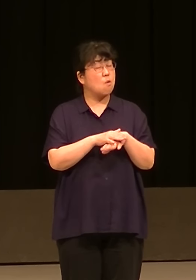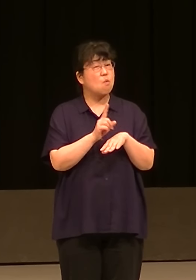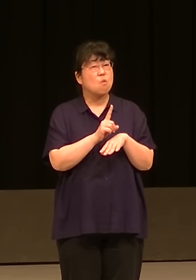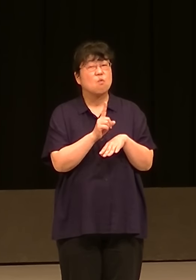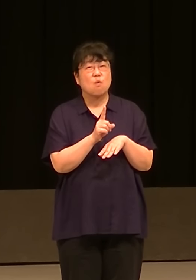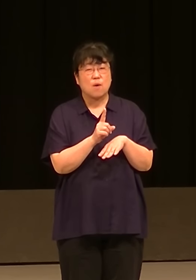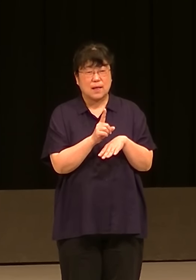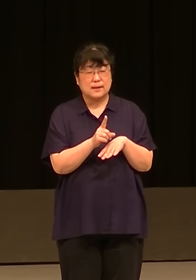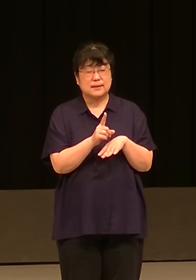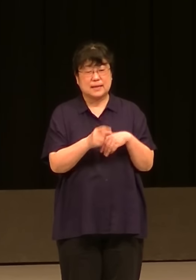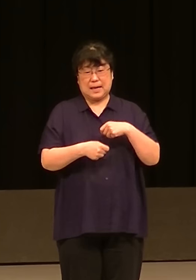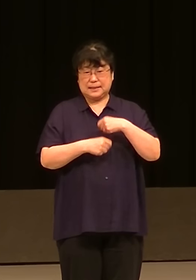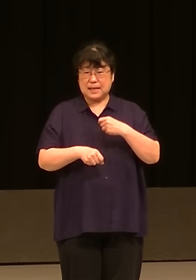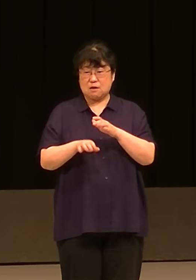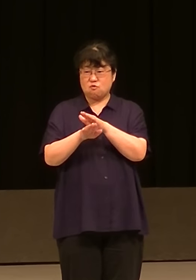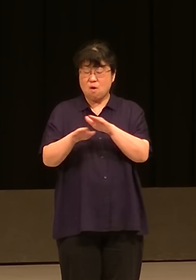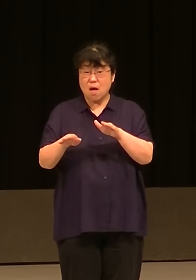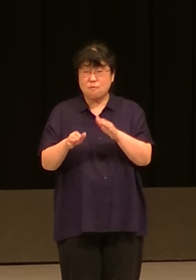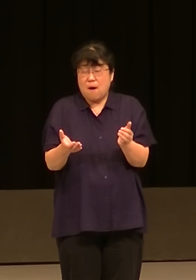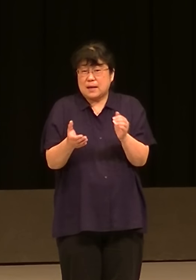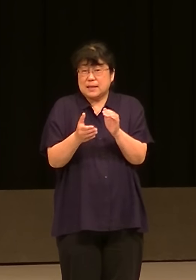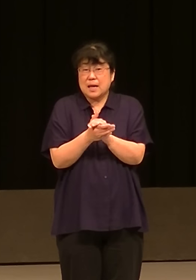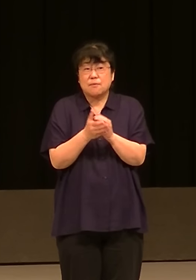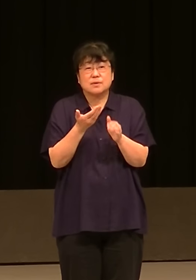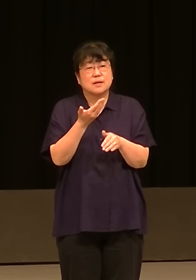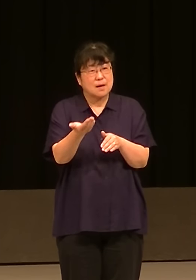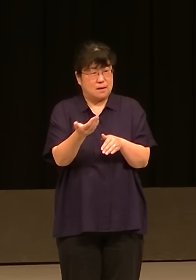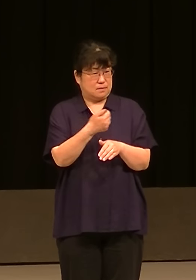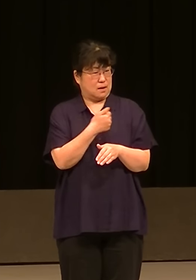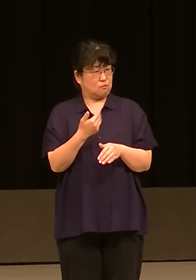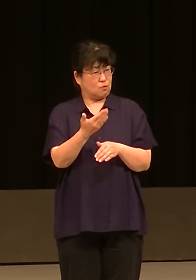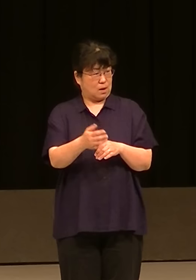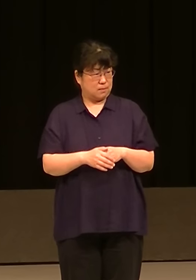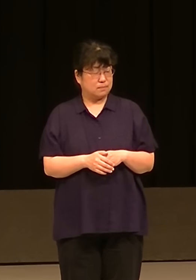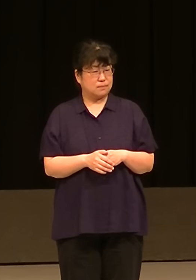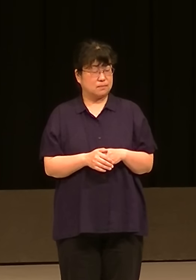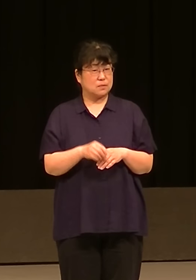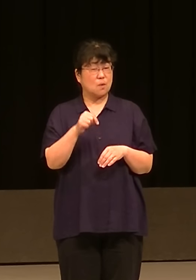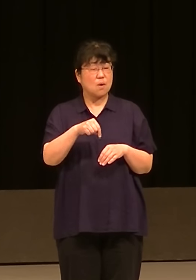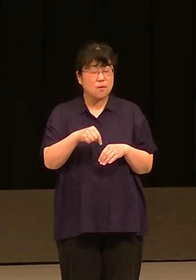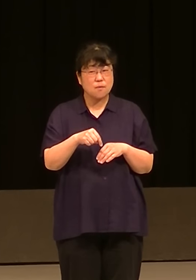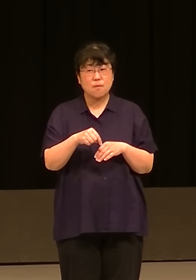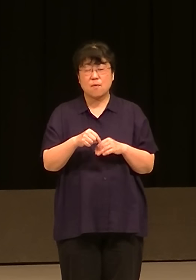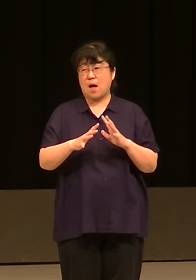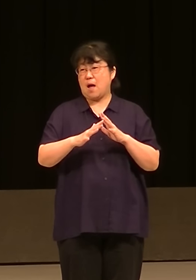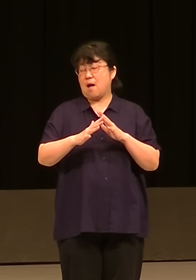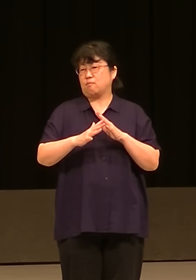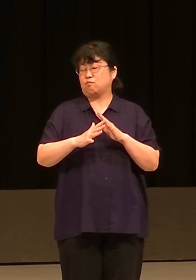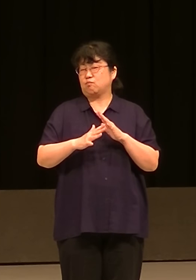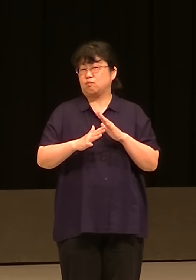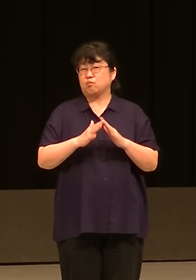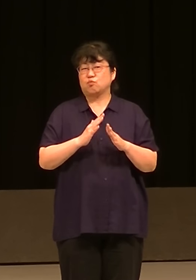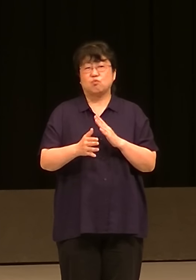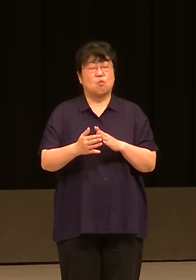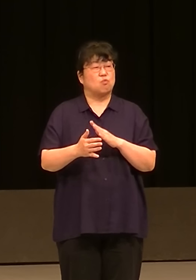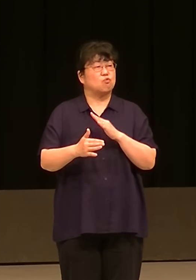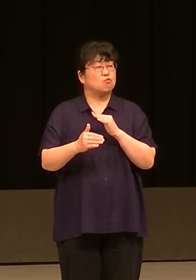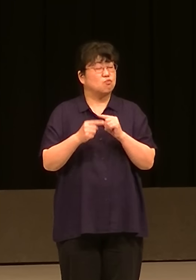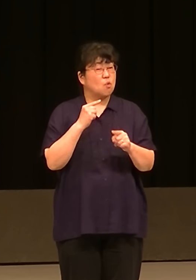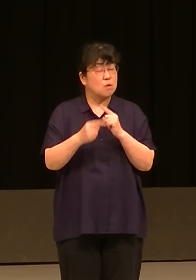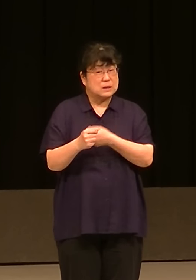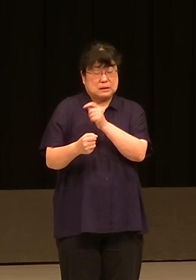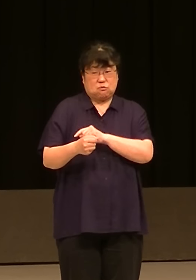いかにすれば、正義と平和を抱き合わせることができるのかといえば、それはこの武力の行使を永久に放棄することによ